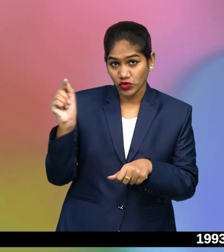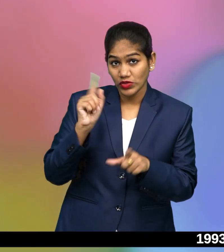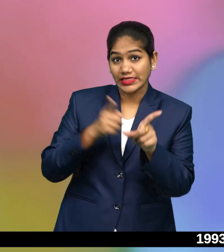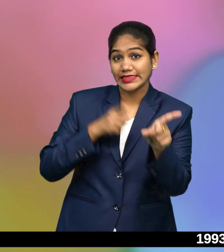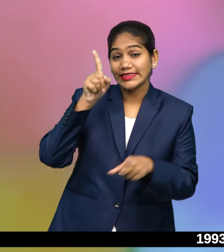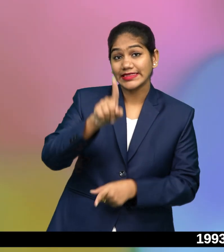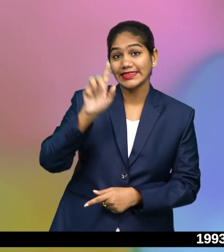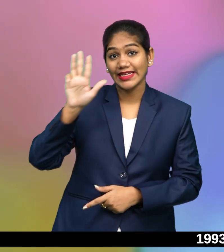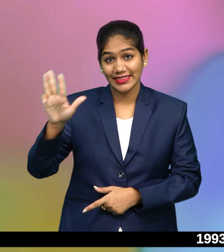1993 నుండి